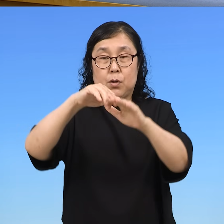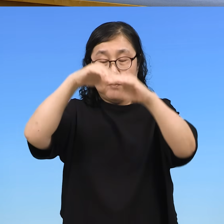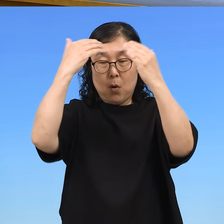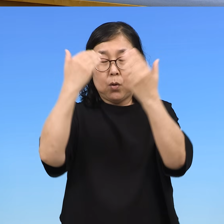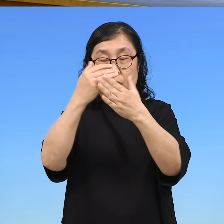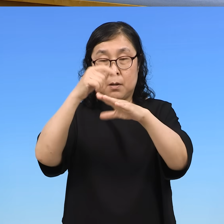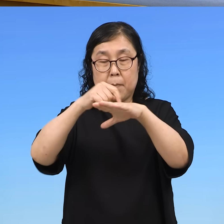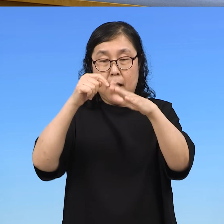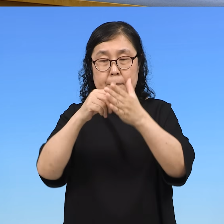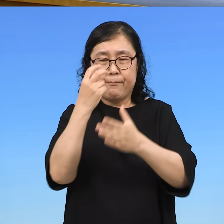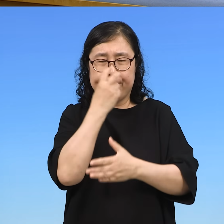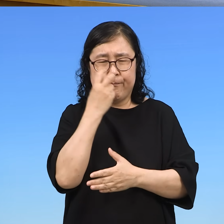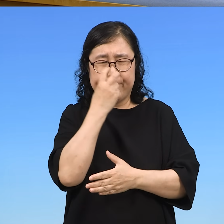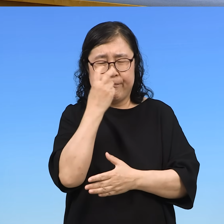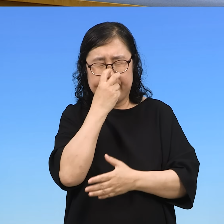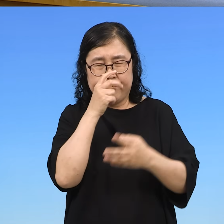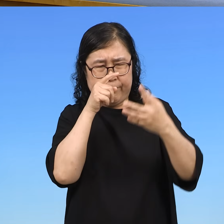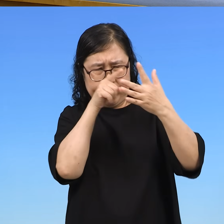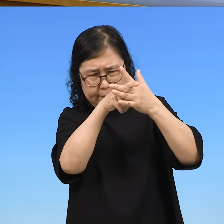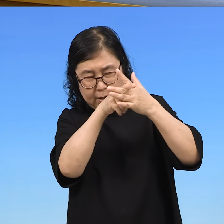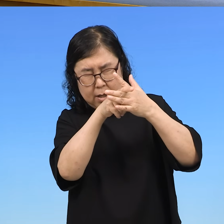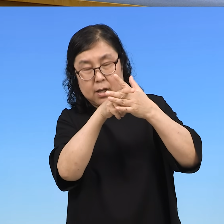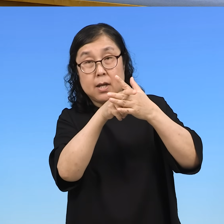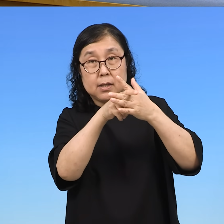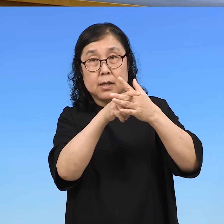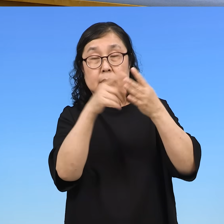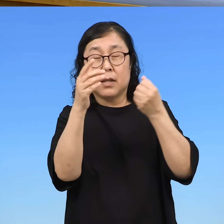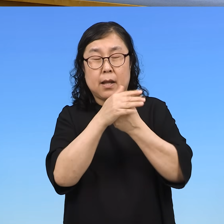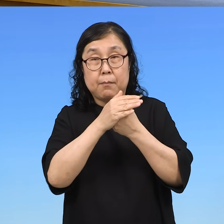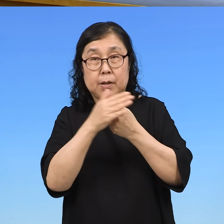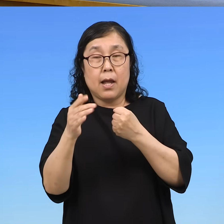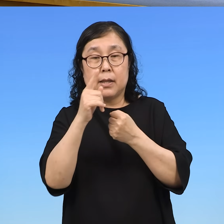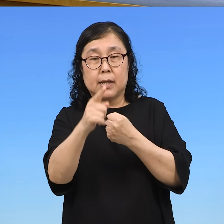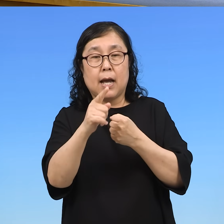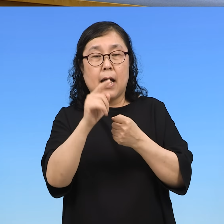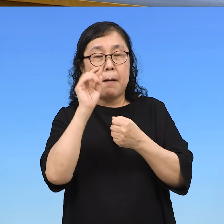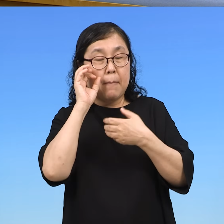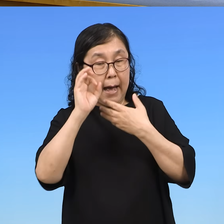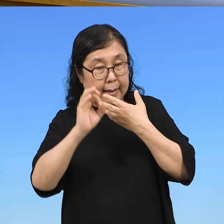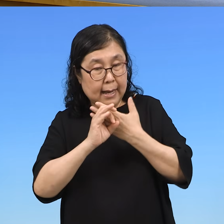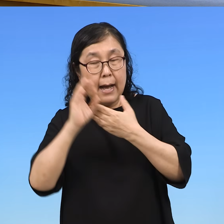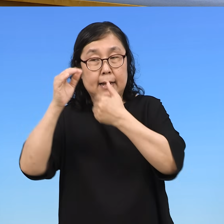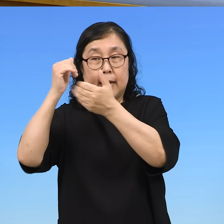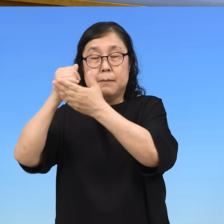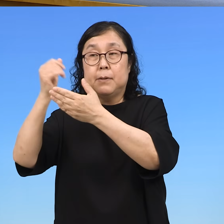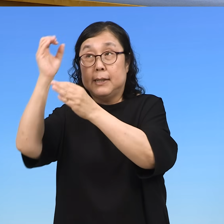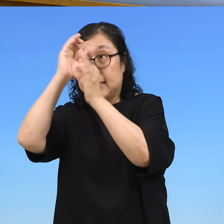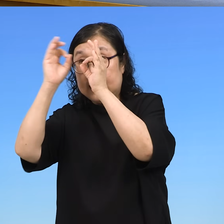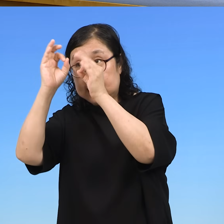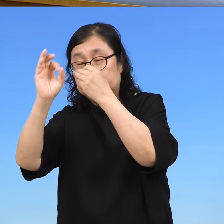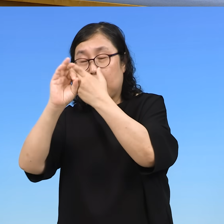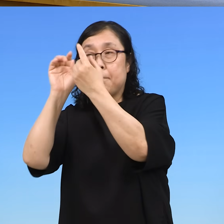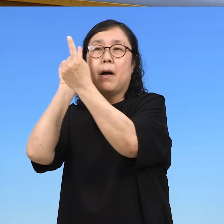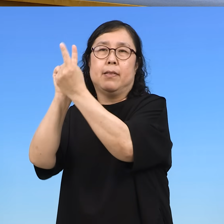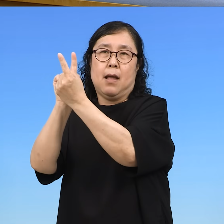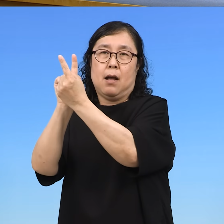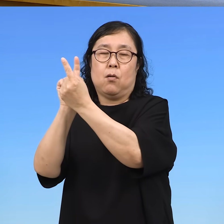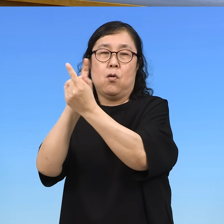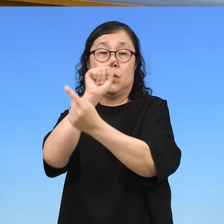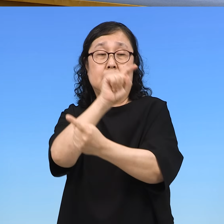여호와께서는 모든 마음을 감찰하사 모든 의도를 아시나니 내가 만일 그를 찾으면 만날